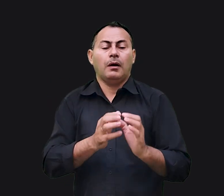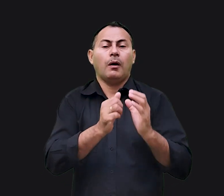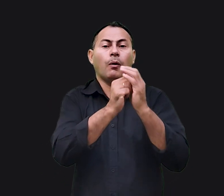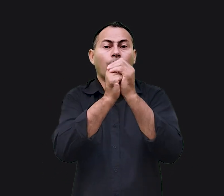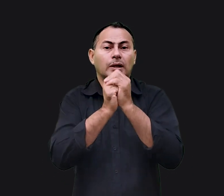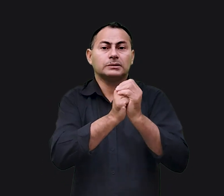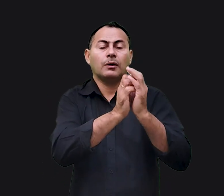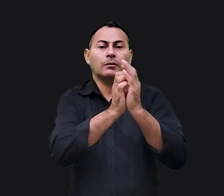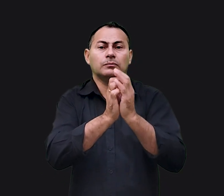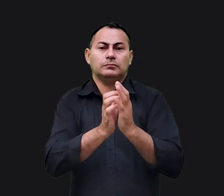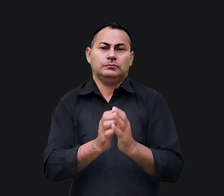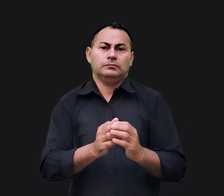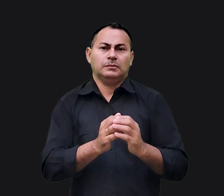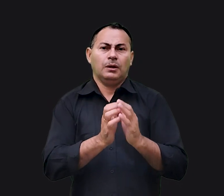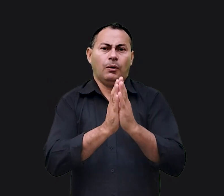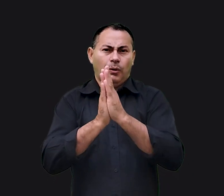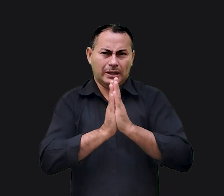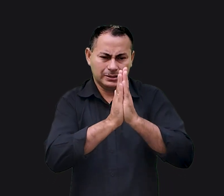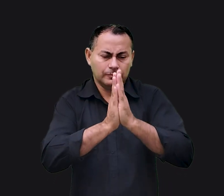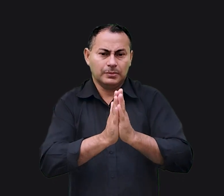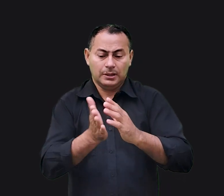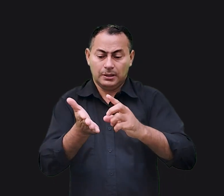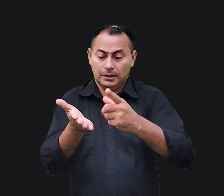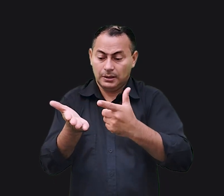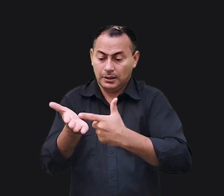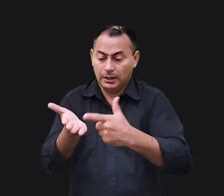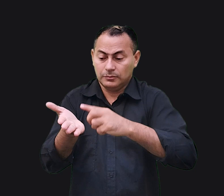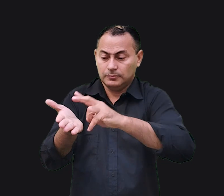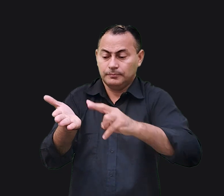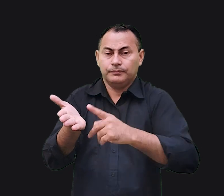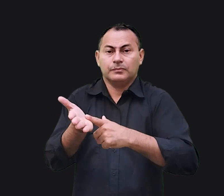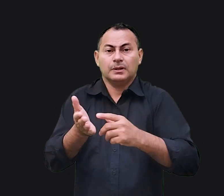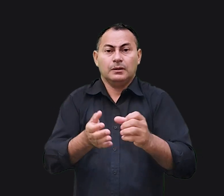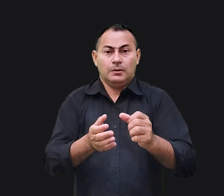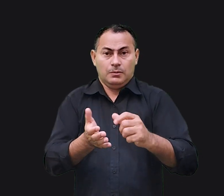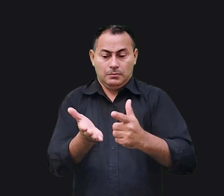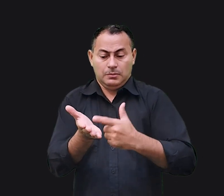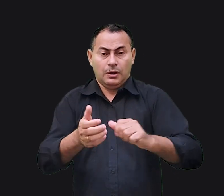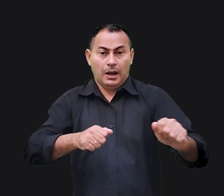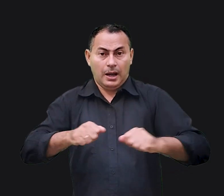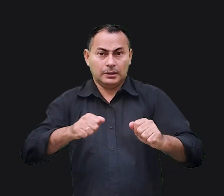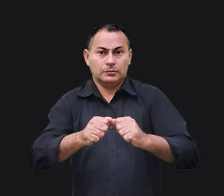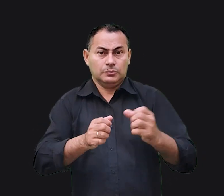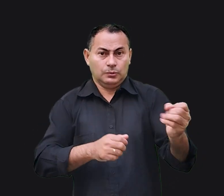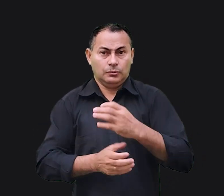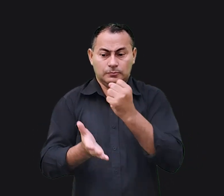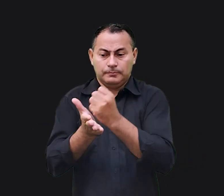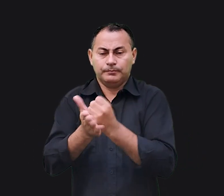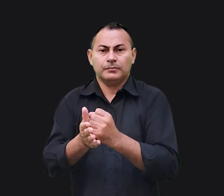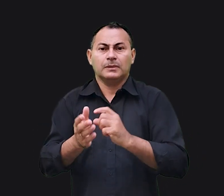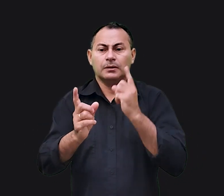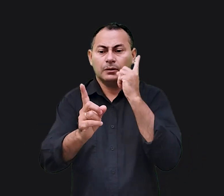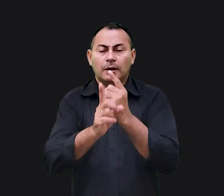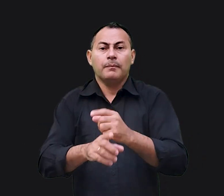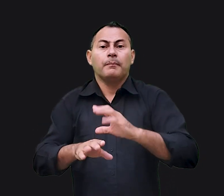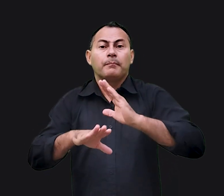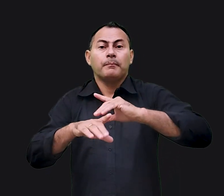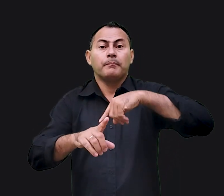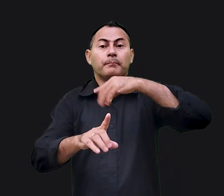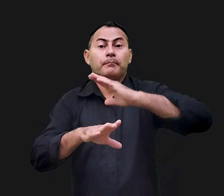oração. Lendo o livro de Atos e o Novo Testamento, identificamos mais 10 marcas